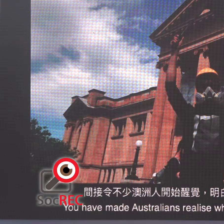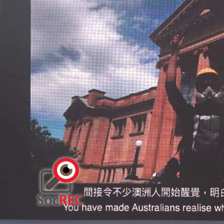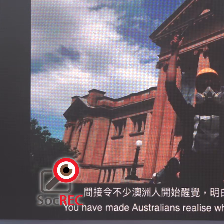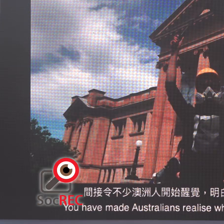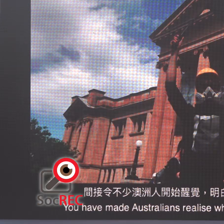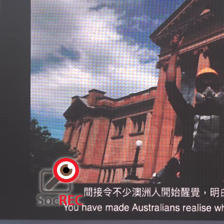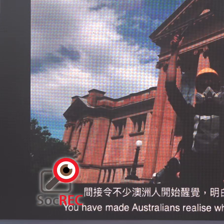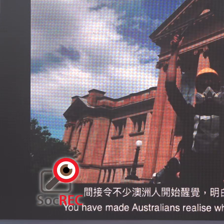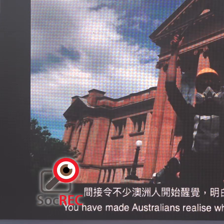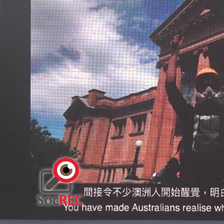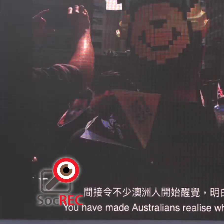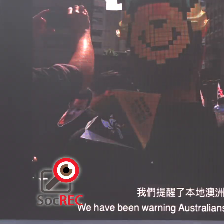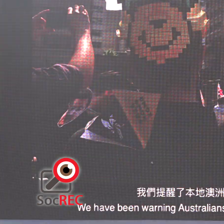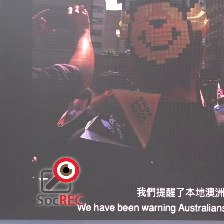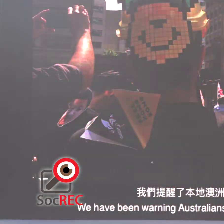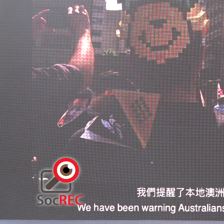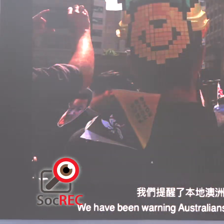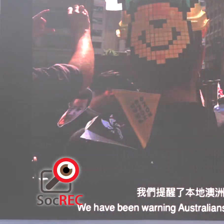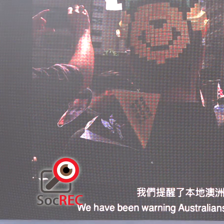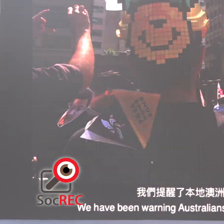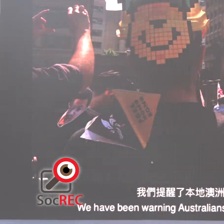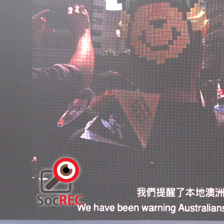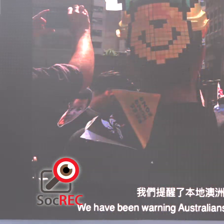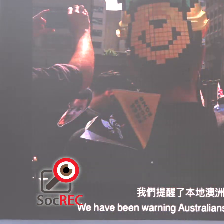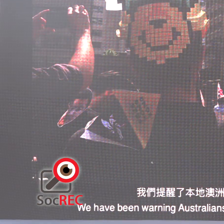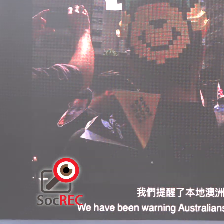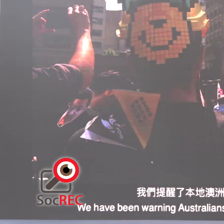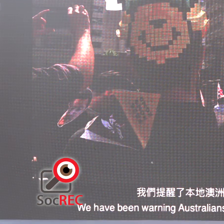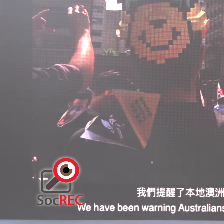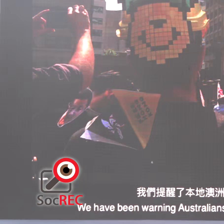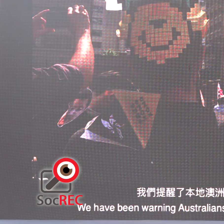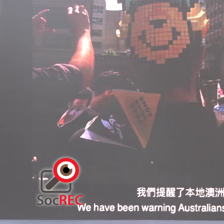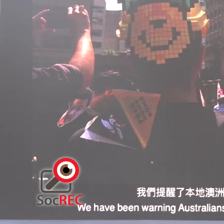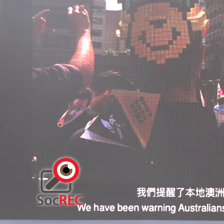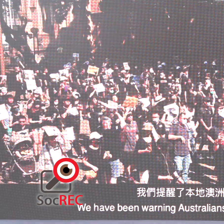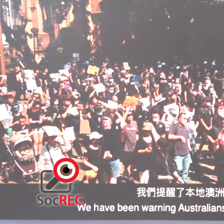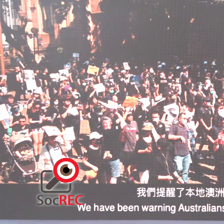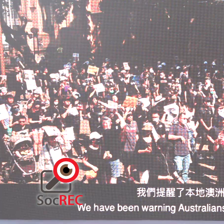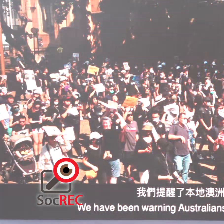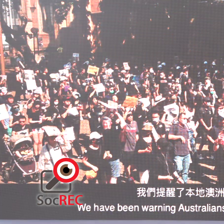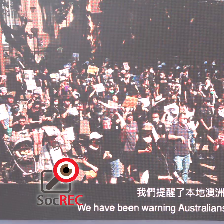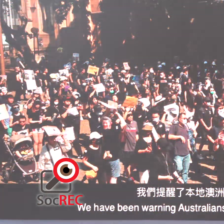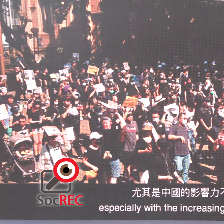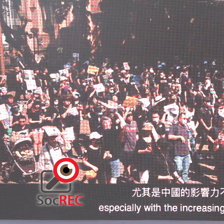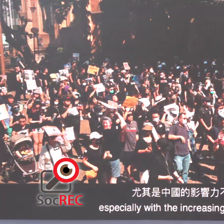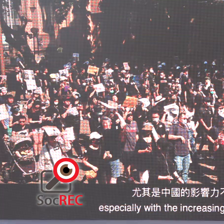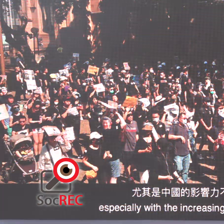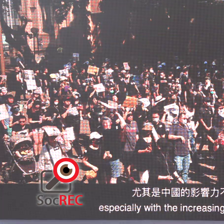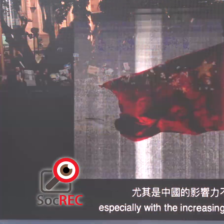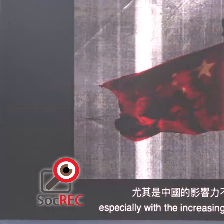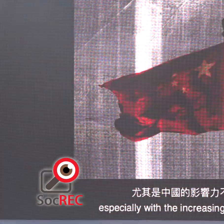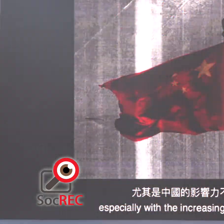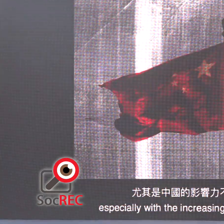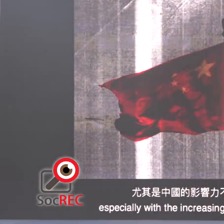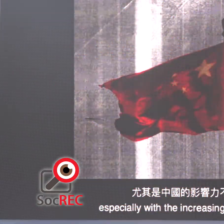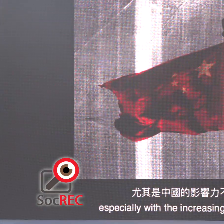題並不是單一的事件。我們提醒了本地的澳洲人，今天香港，明日澳洲，尤